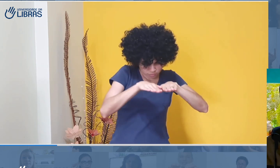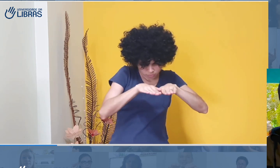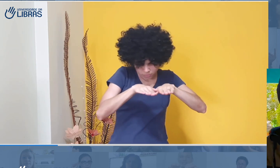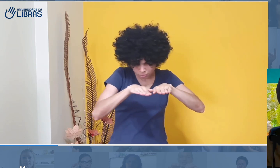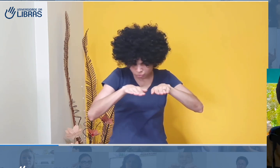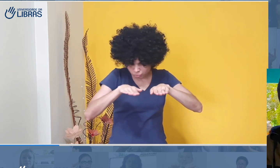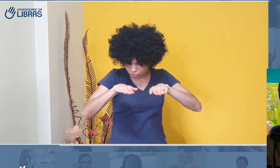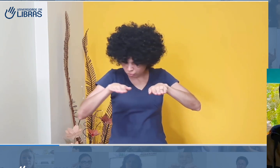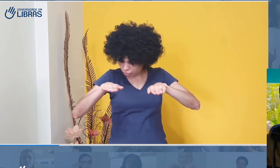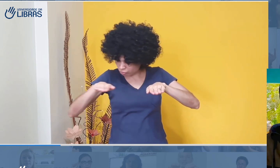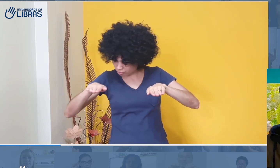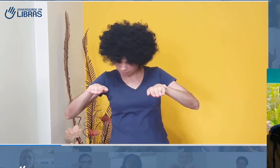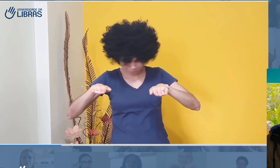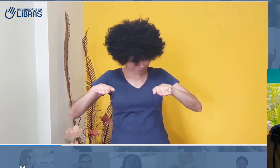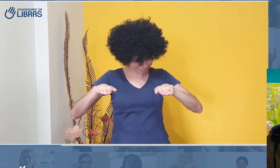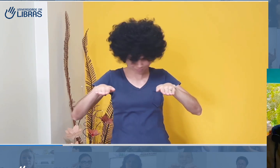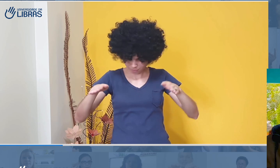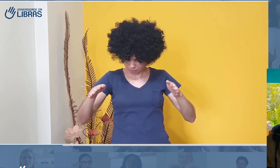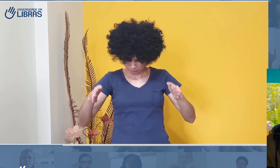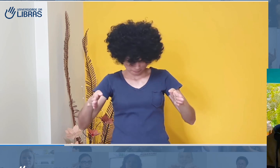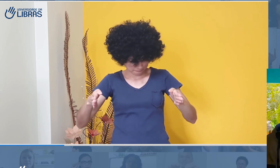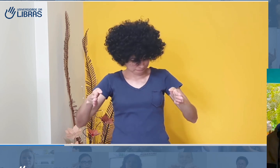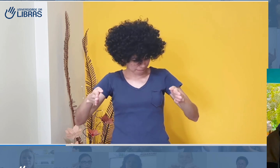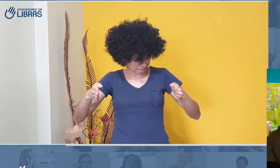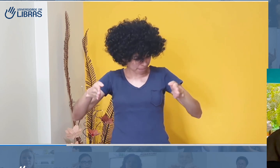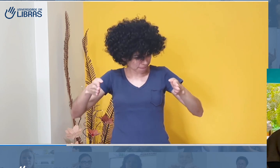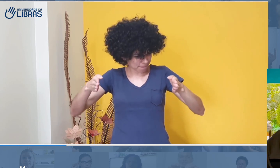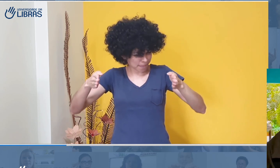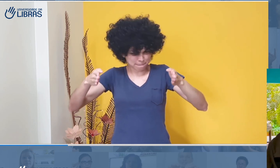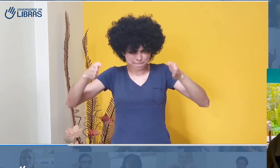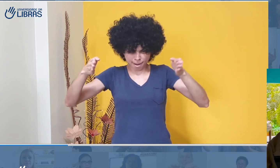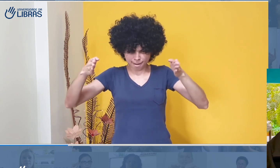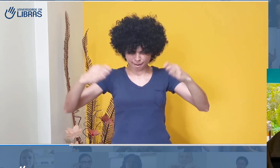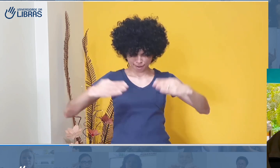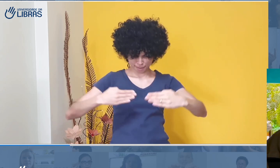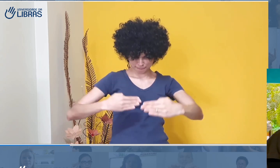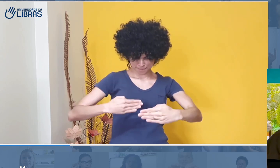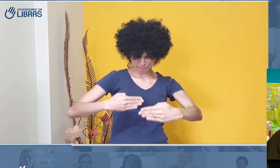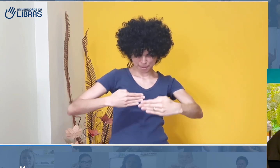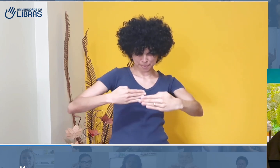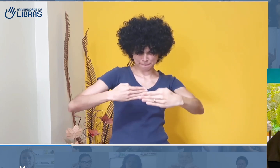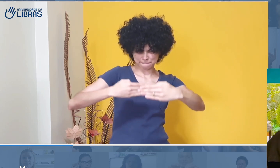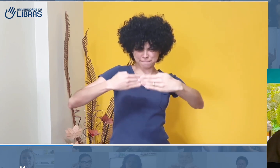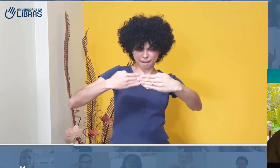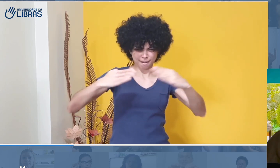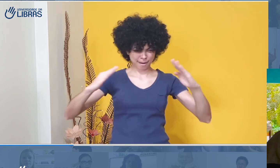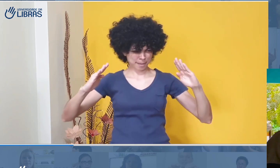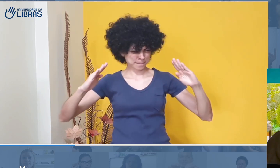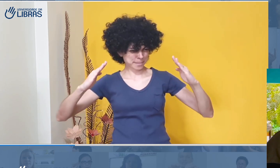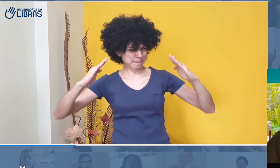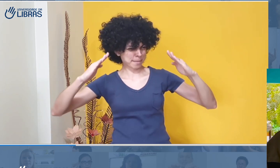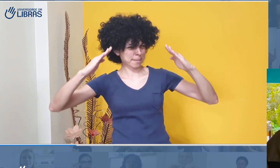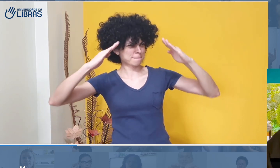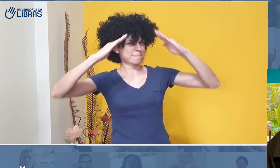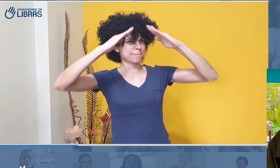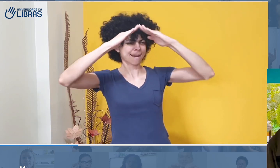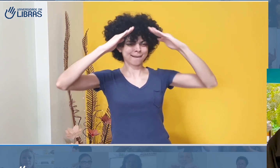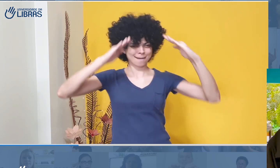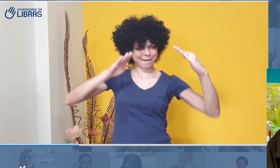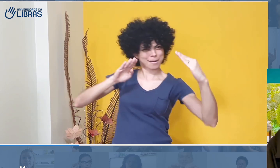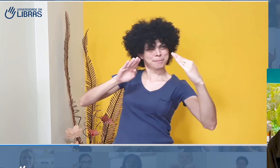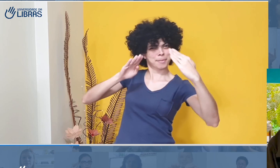lógico, estruturado, naquilo que eu e a Raquel, baseado nas neurociências cognitivas, chamamos de a